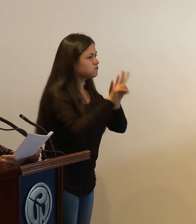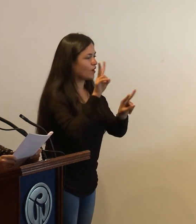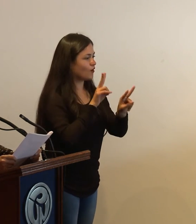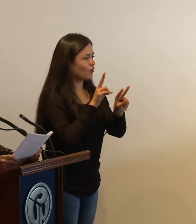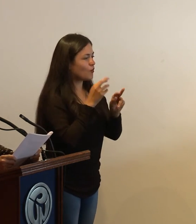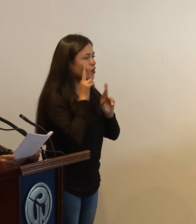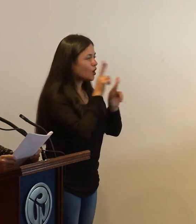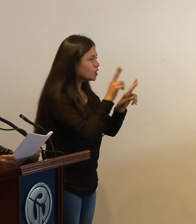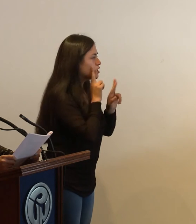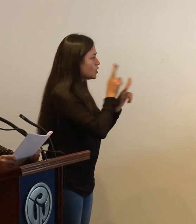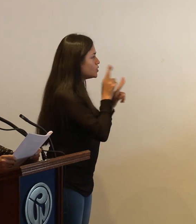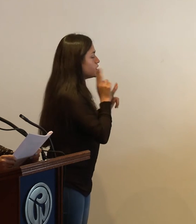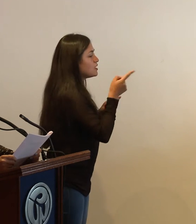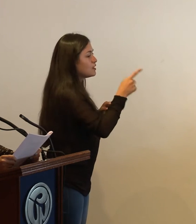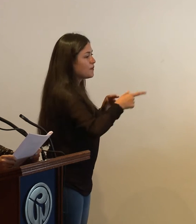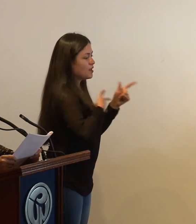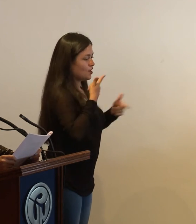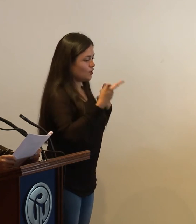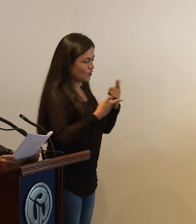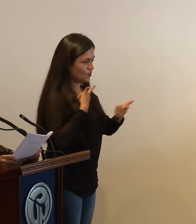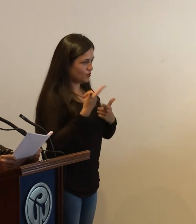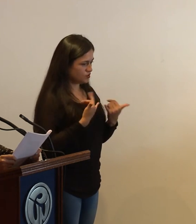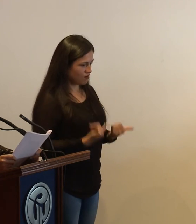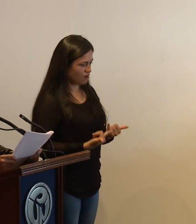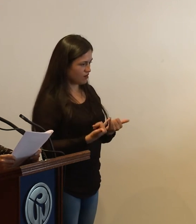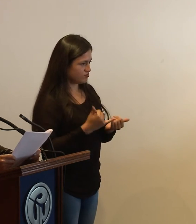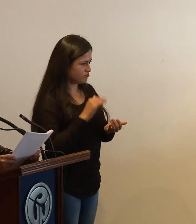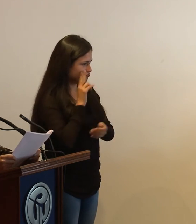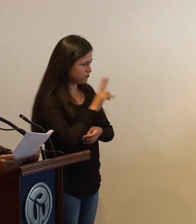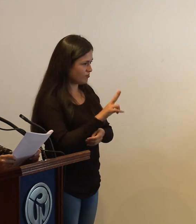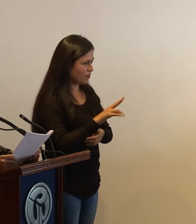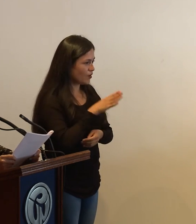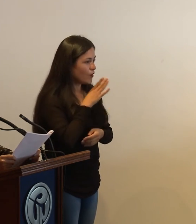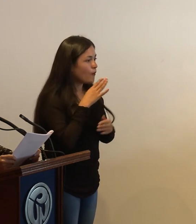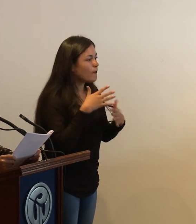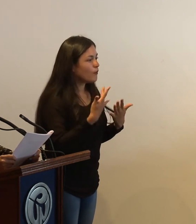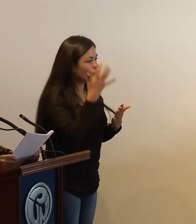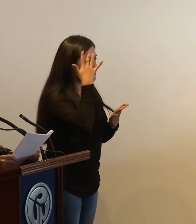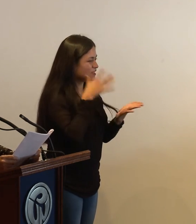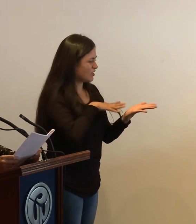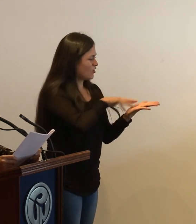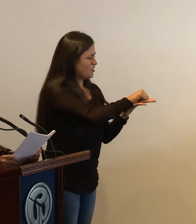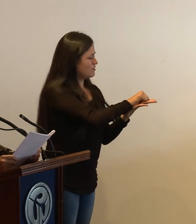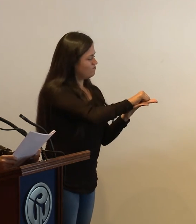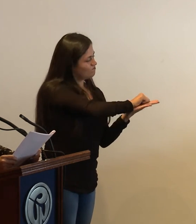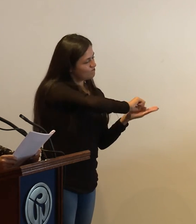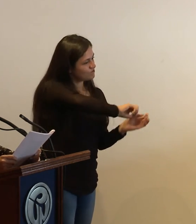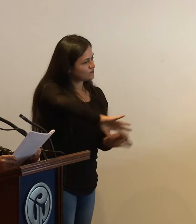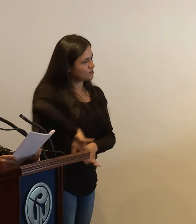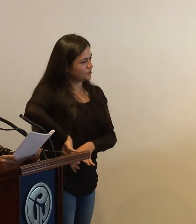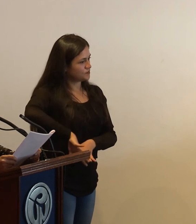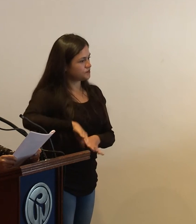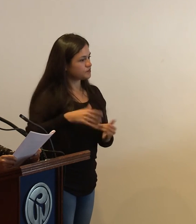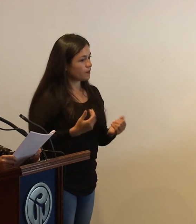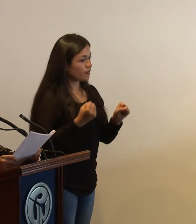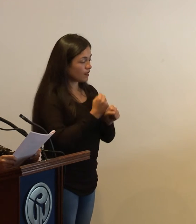por supuesto, en las luchas impulsadas actualmente por la descolonización. Al trabajar desde este